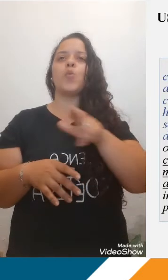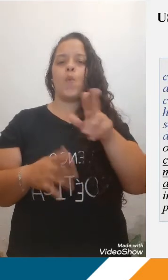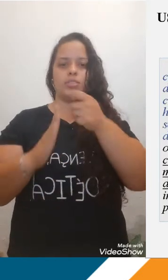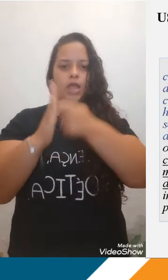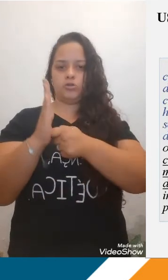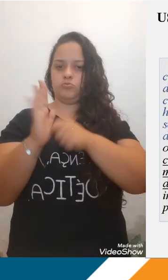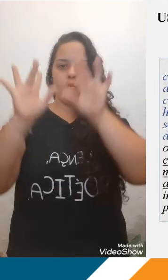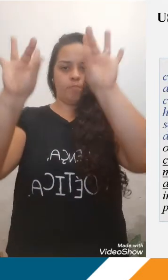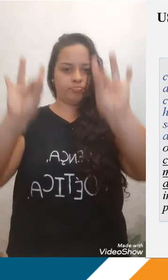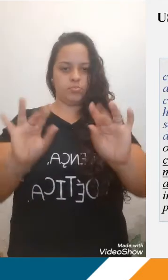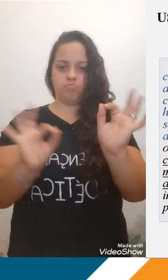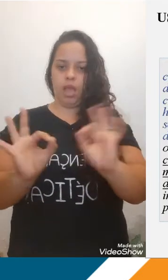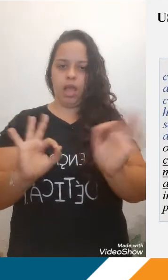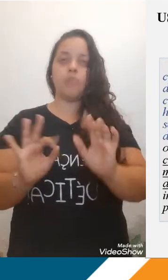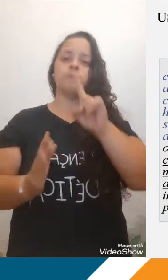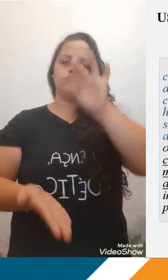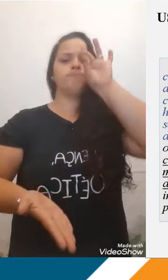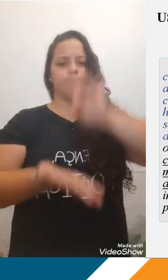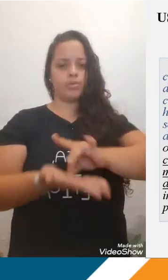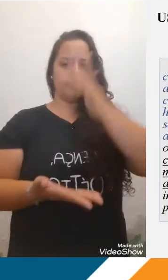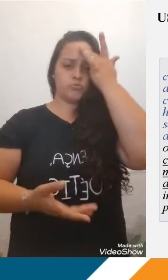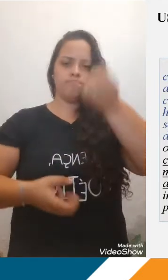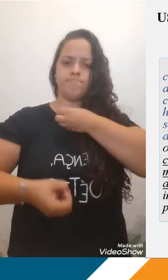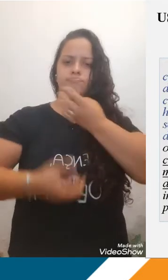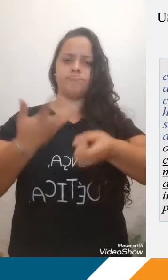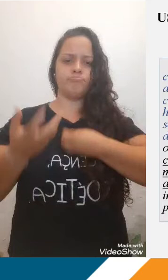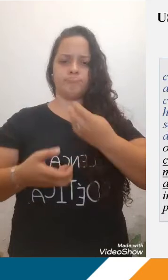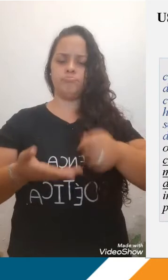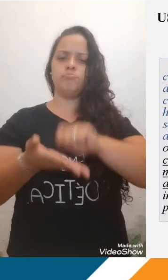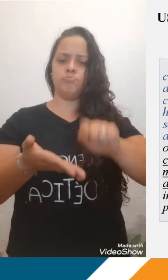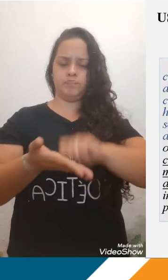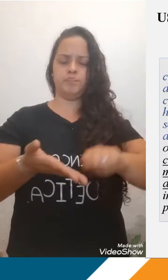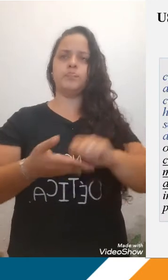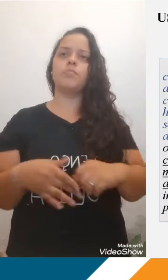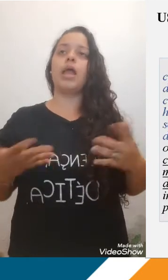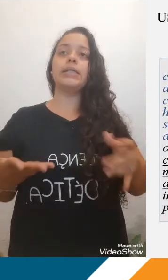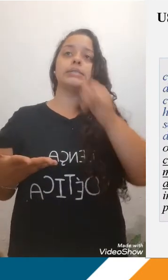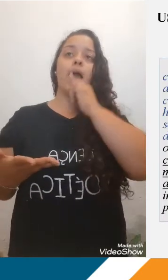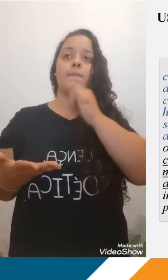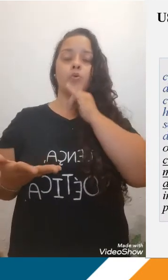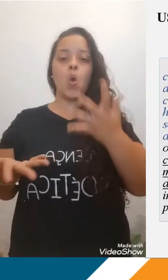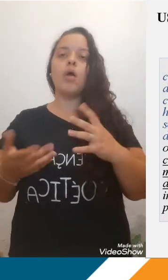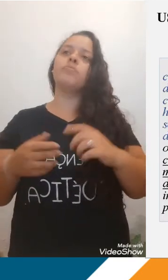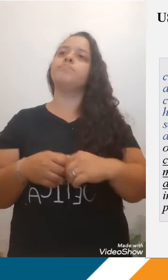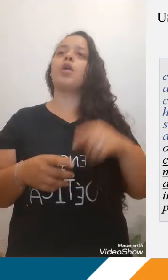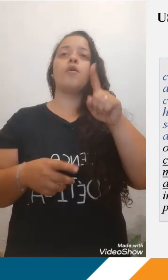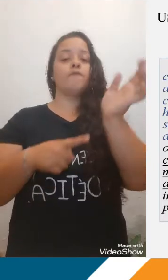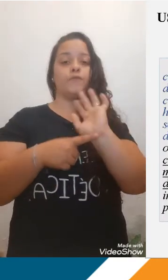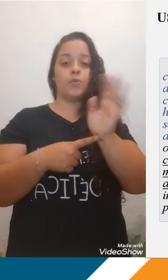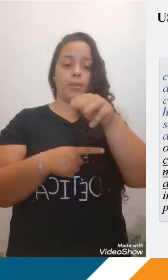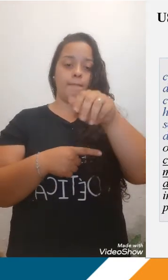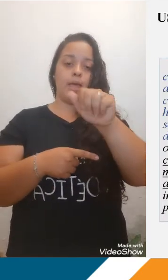de apoio, ele é verificado como legítimo, pertinente e produtivo. Vou ler o exemplo com vocês. No